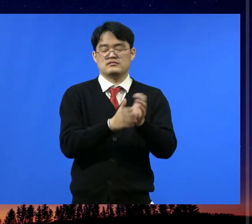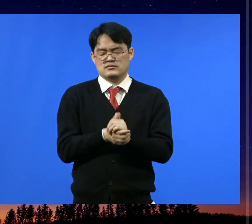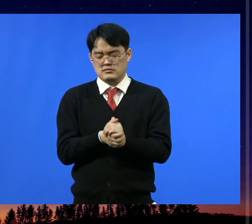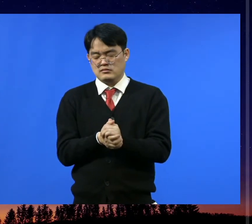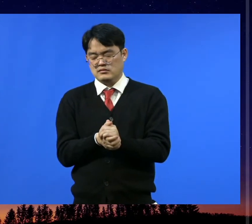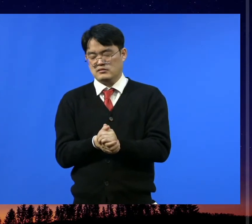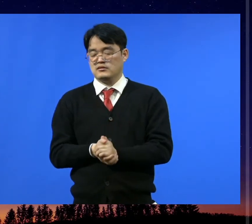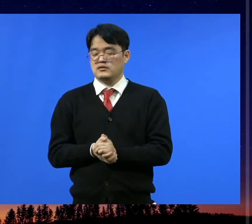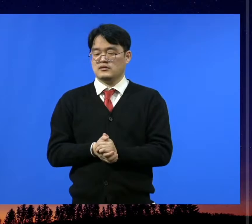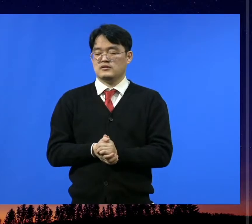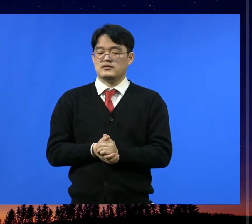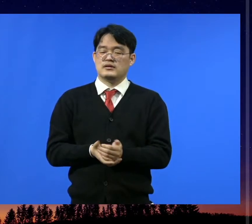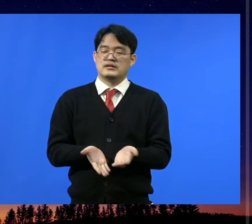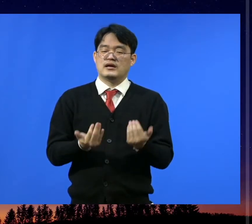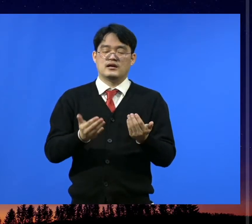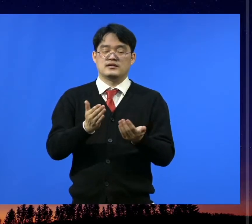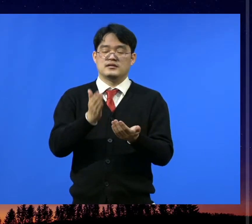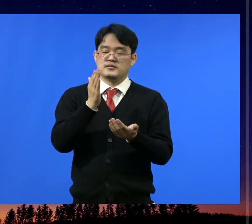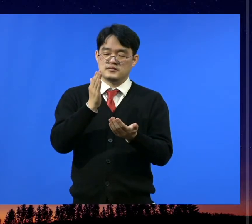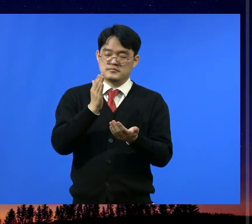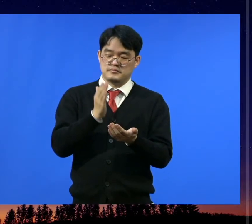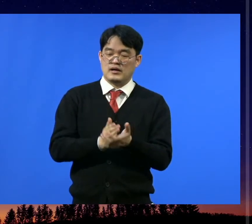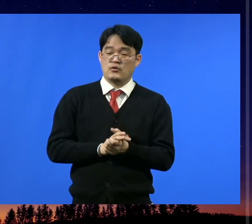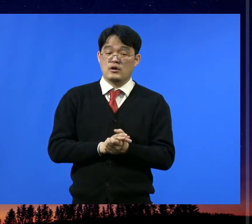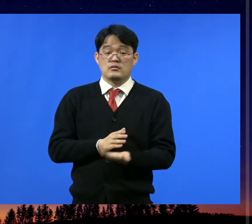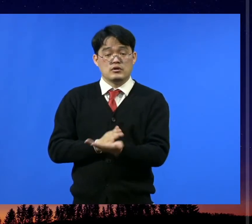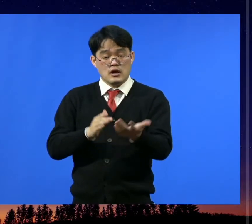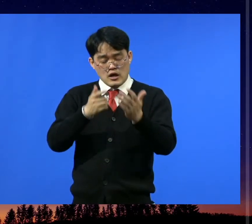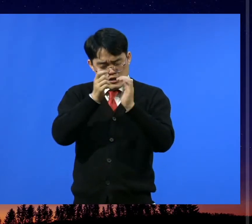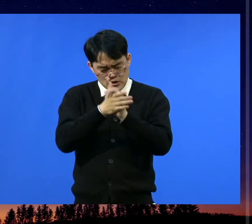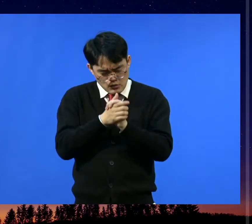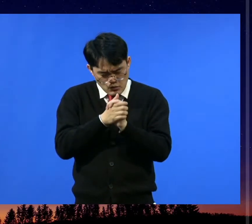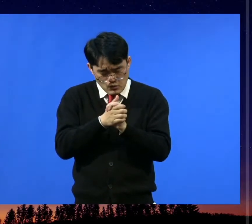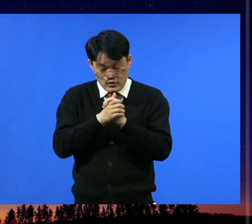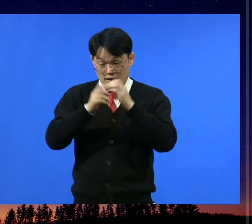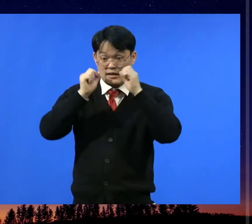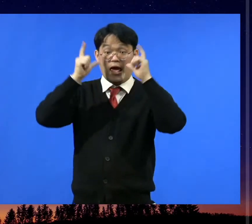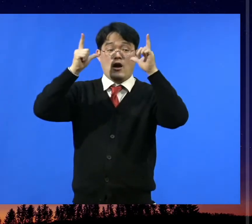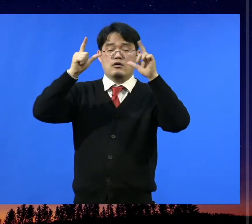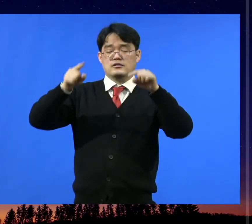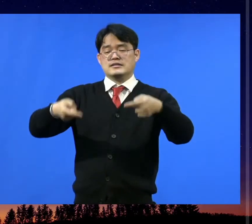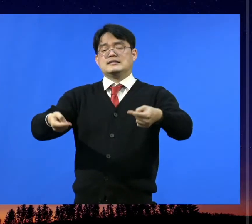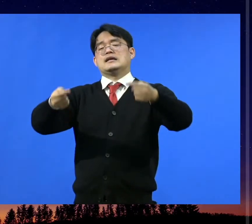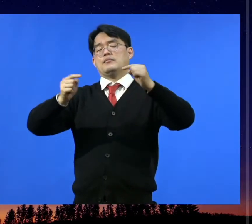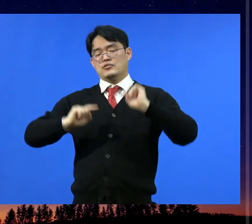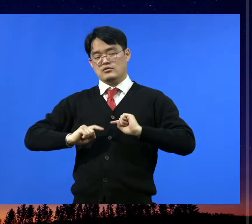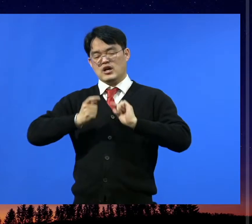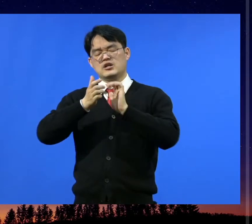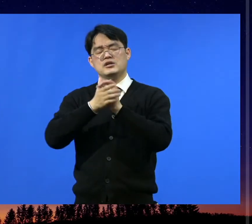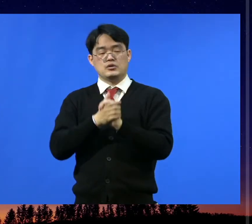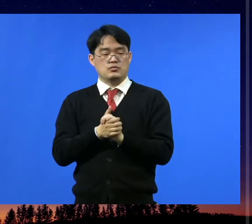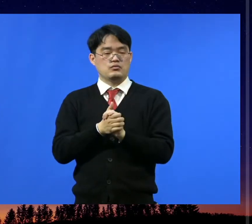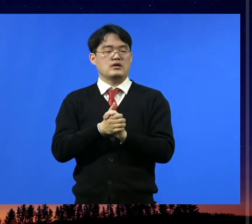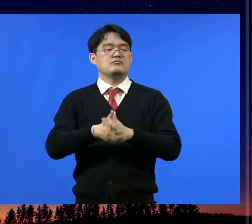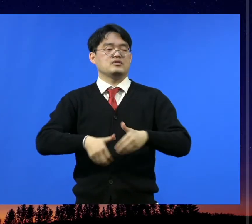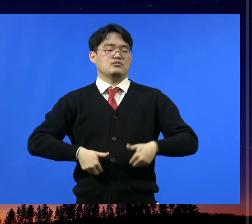여러분 기도에 참석하는 게 중요한 게 아니고요 깨어 기도하는 시간이 되어야 된다는 거. 깨어 기도하시는 거.